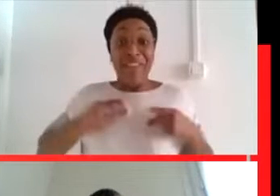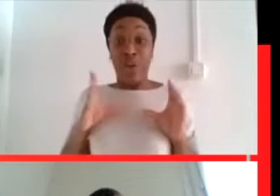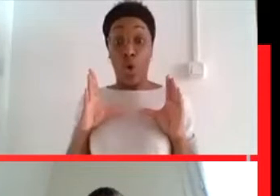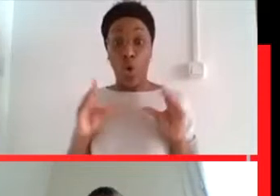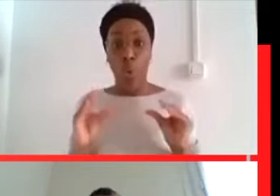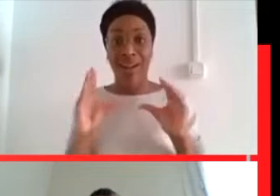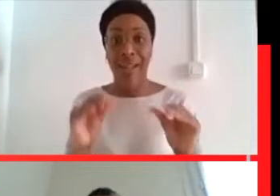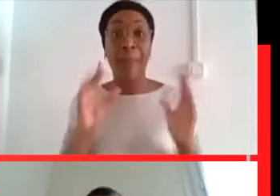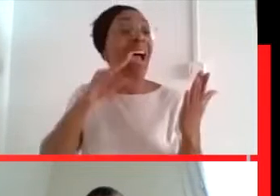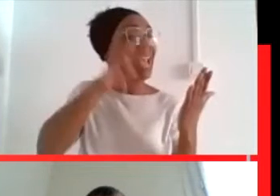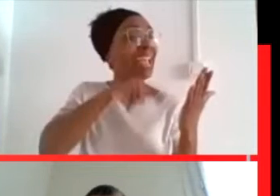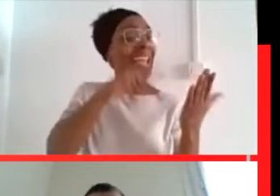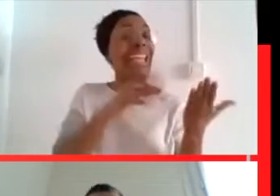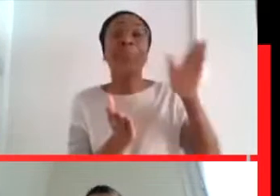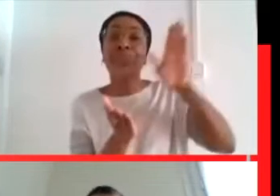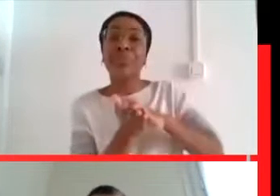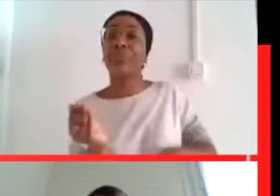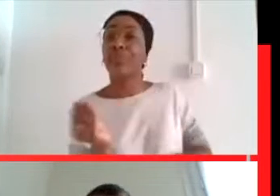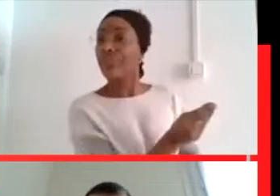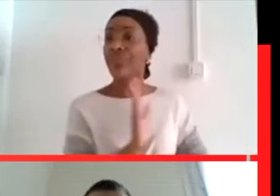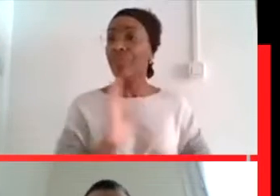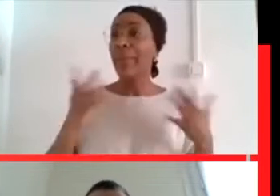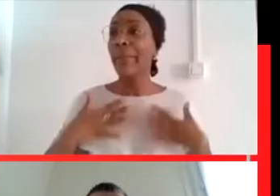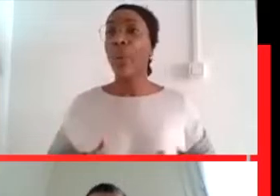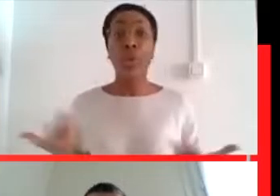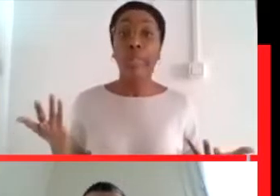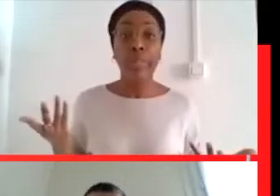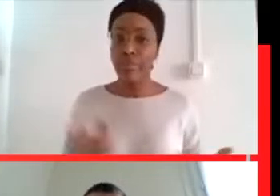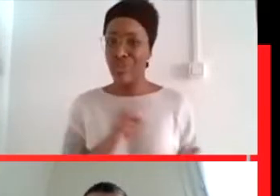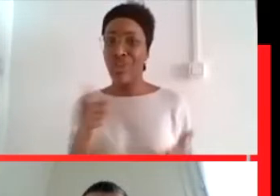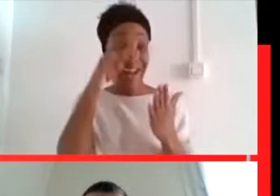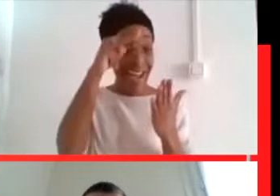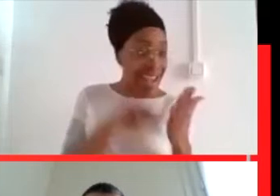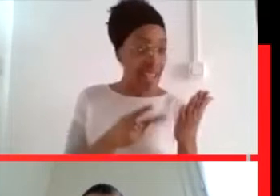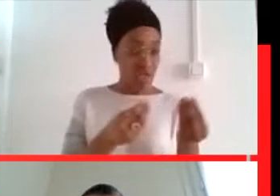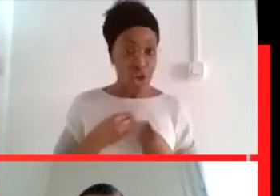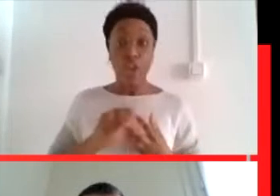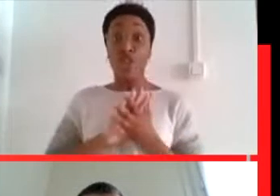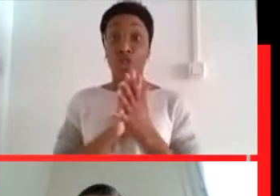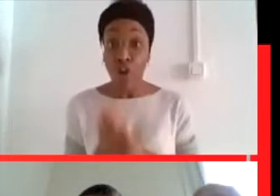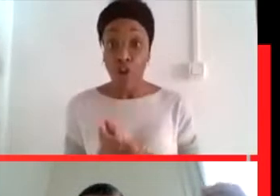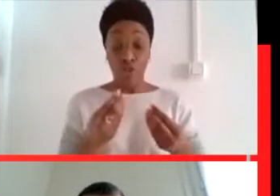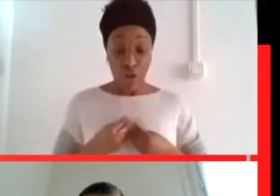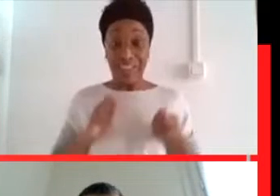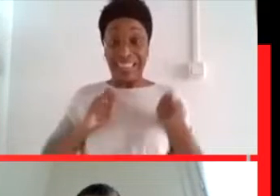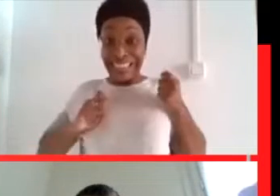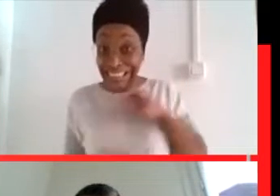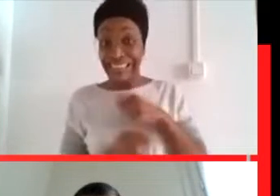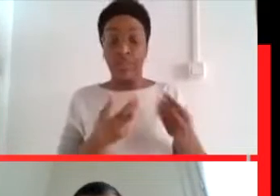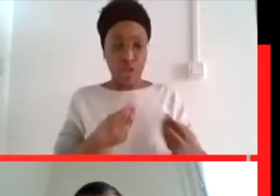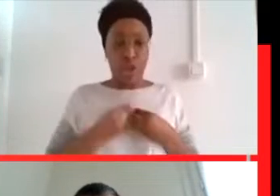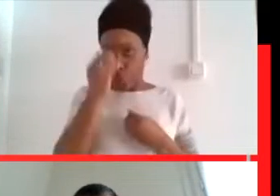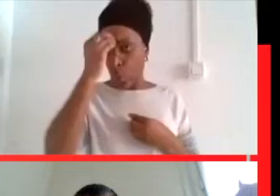venir te former, te transformer, fortifier ta foi et être un homme ou une femme qui va acquérir la